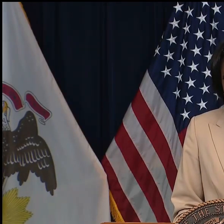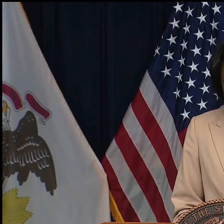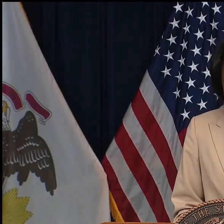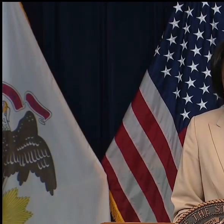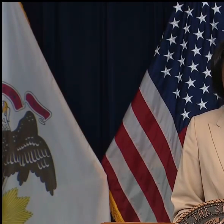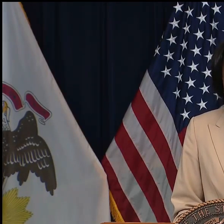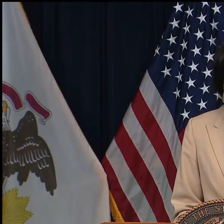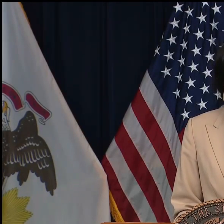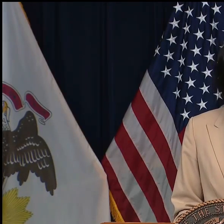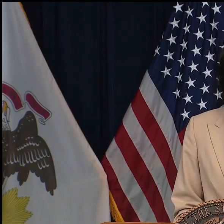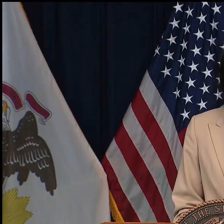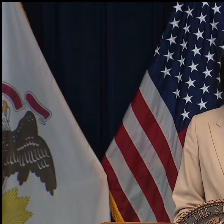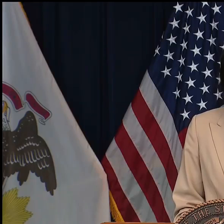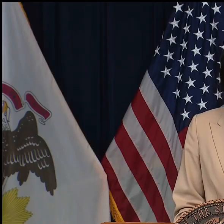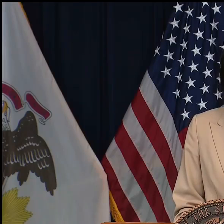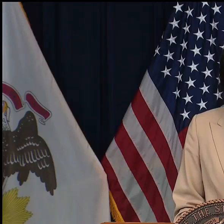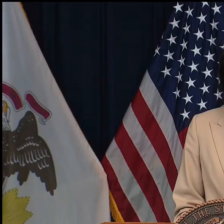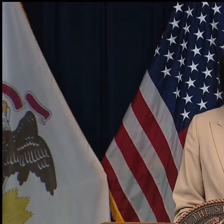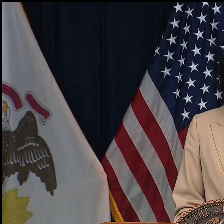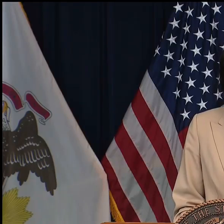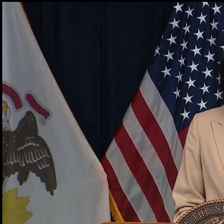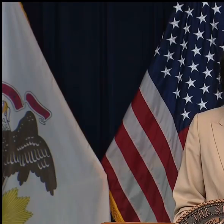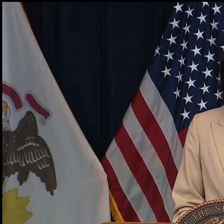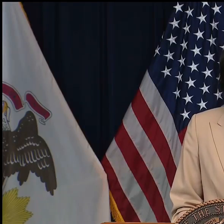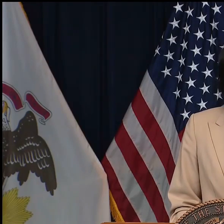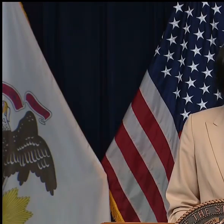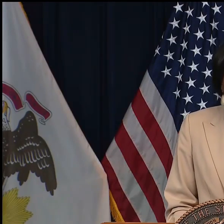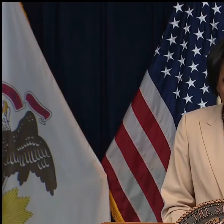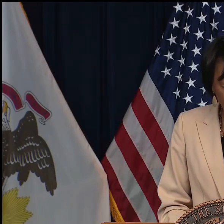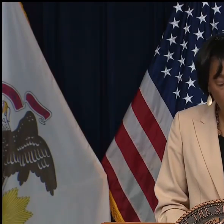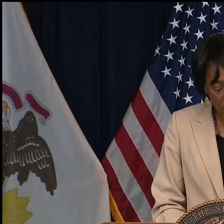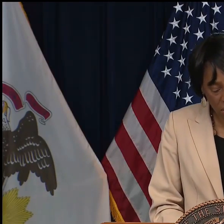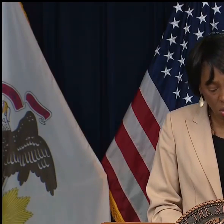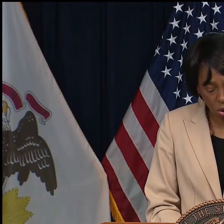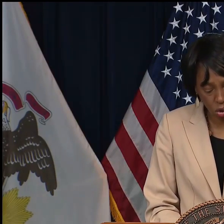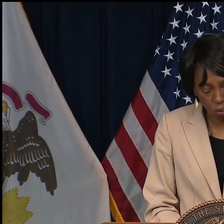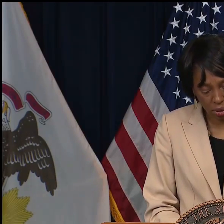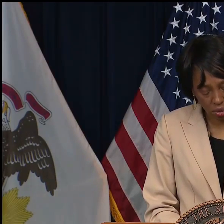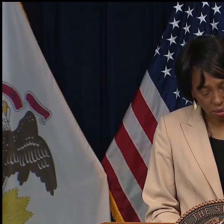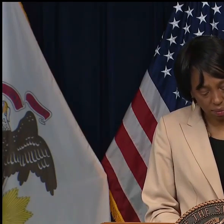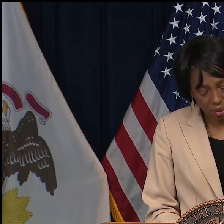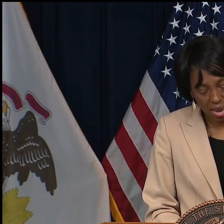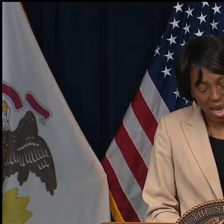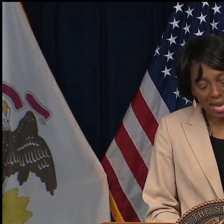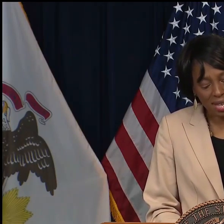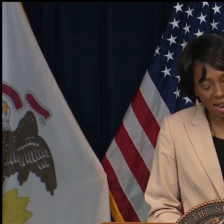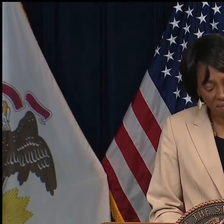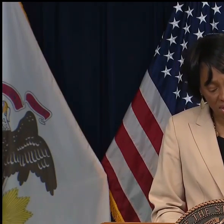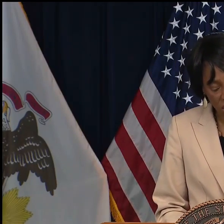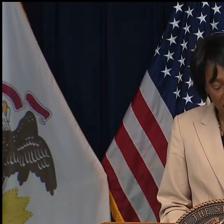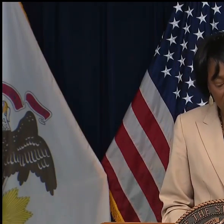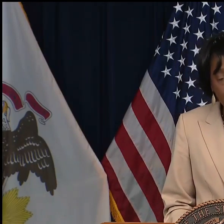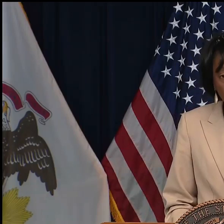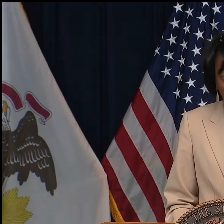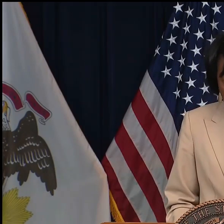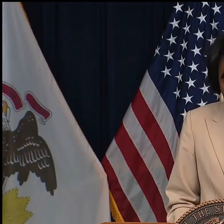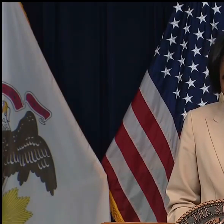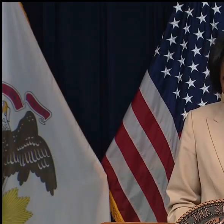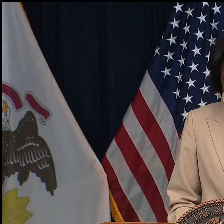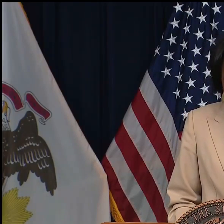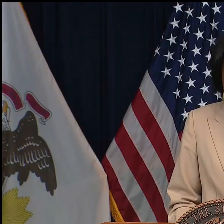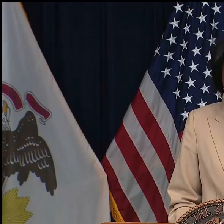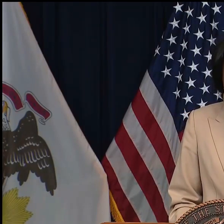decisiones difíciles durante esta pandemia. Acabo hoy con los números. Hasta la fecha